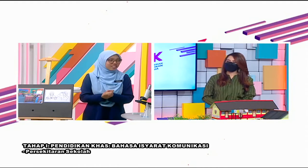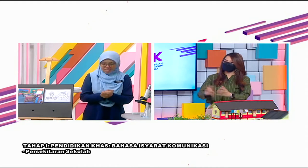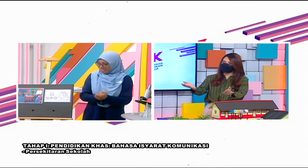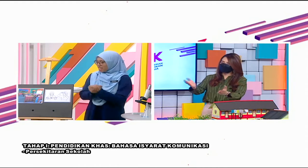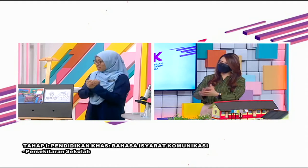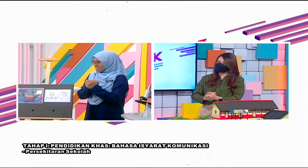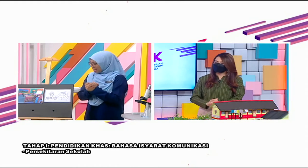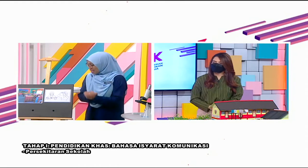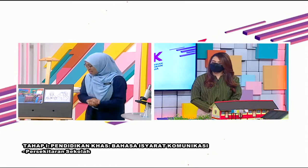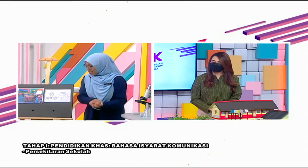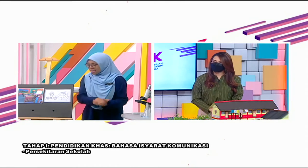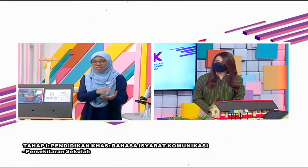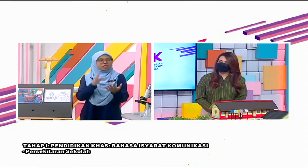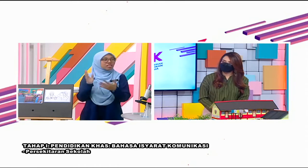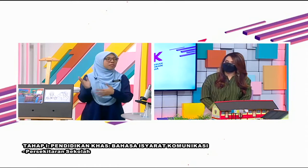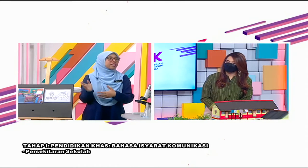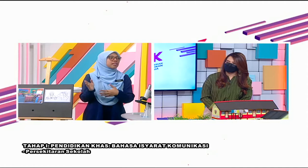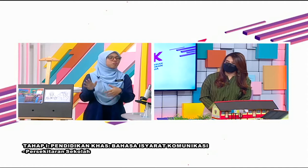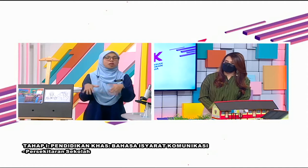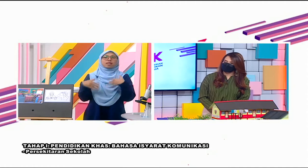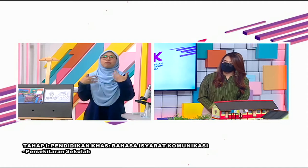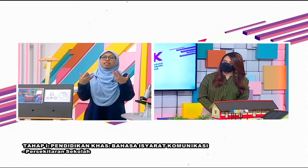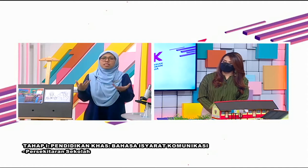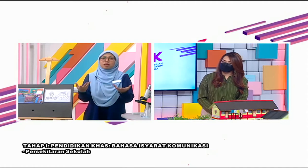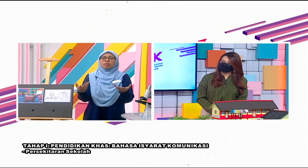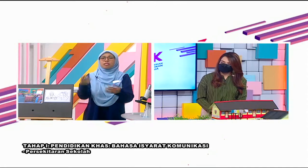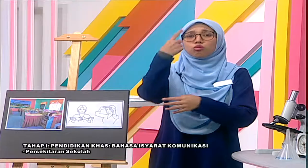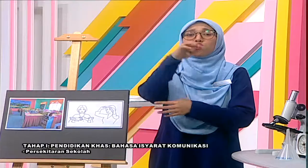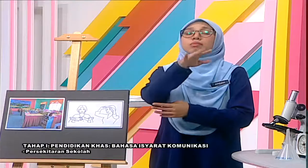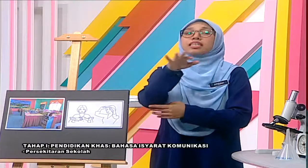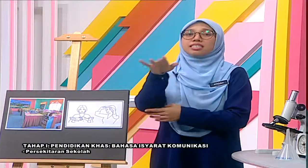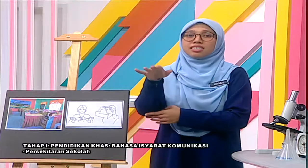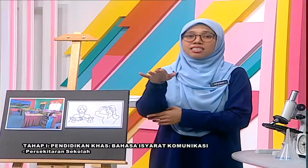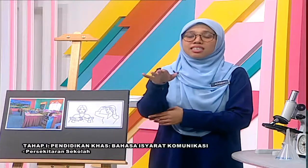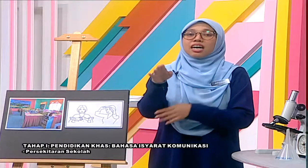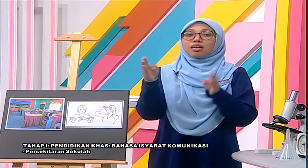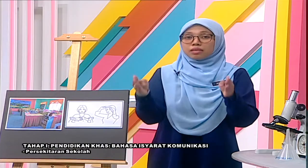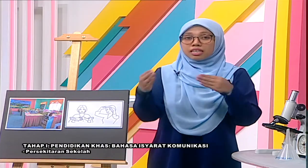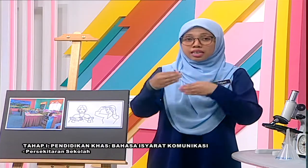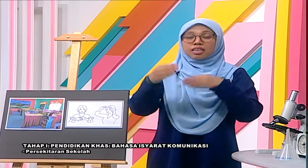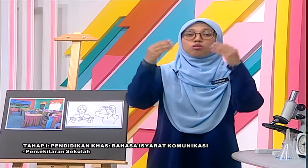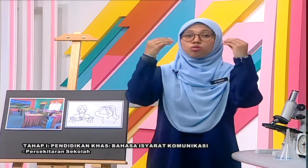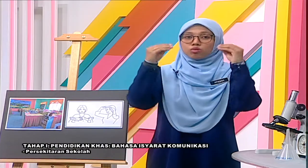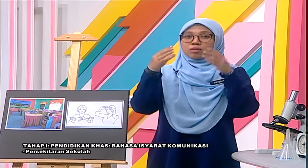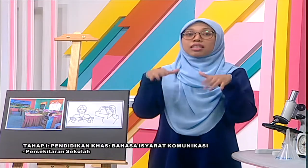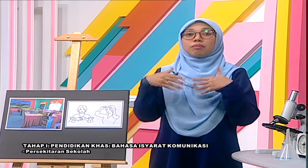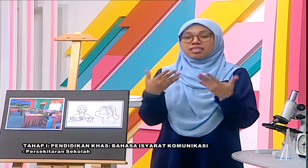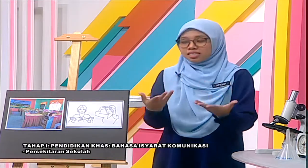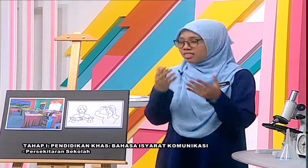cikgu, silakan. Okay, sekarang ni kita akan teruskan kepada ejaan pula. Bagaimana untuk mengeja bilik guru ni? Bagaimana?